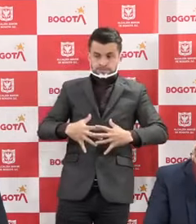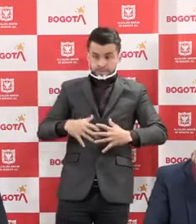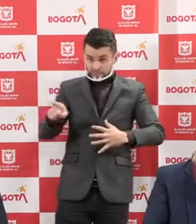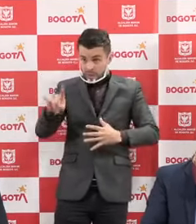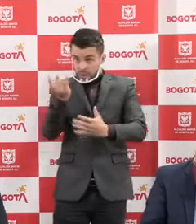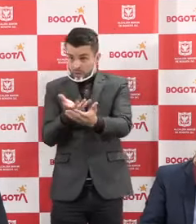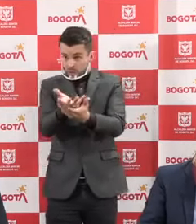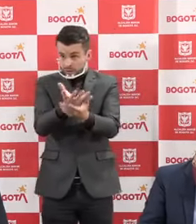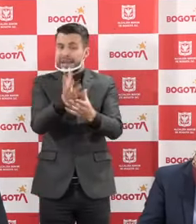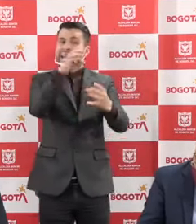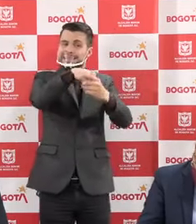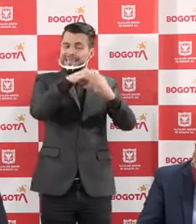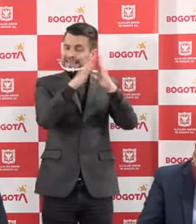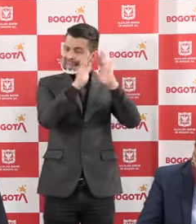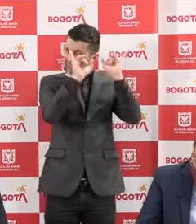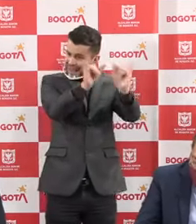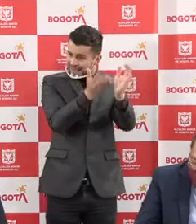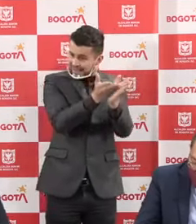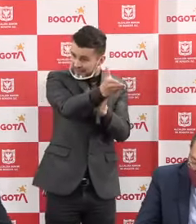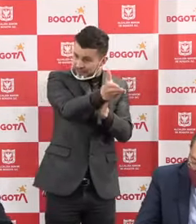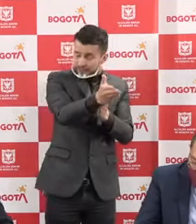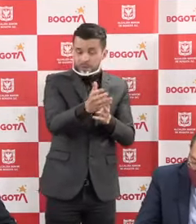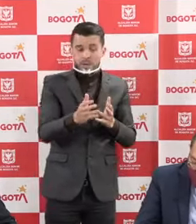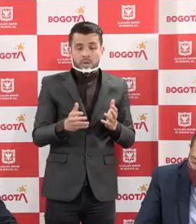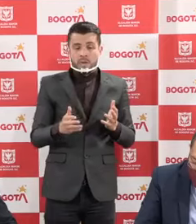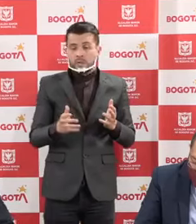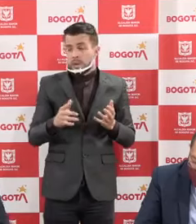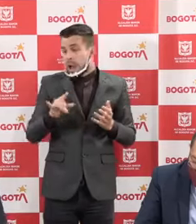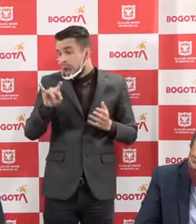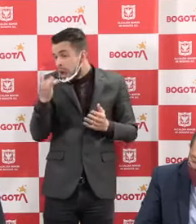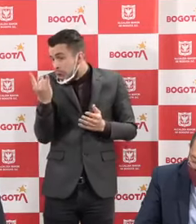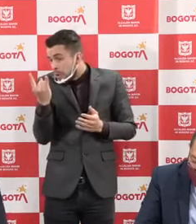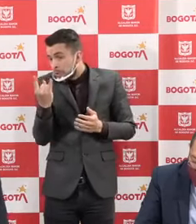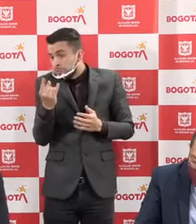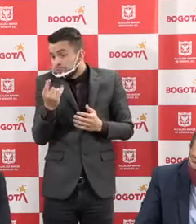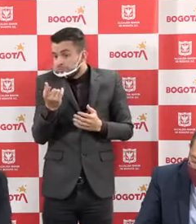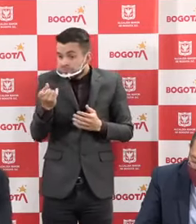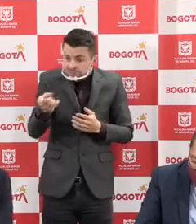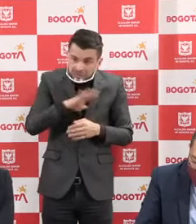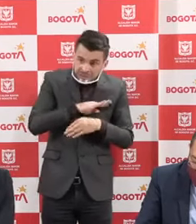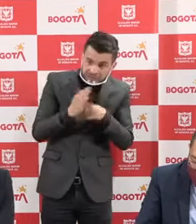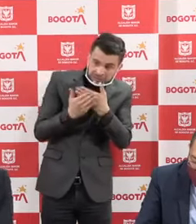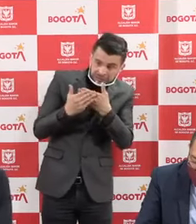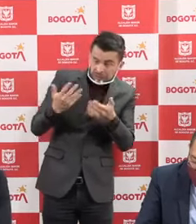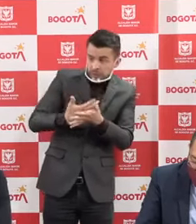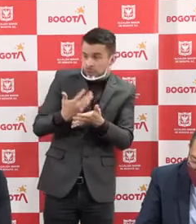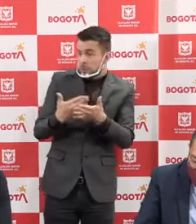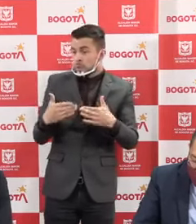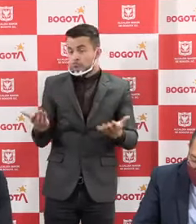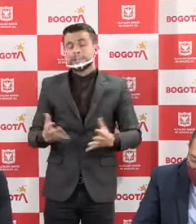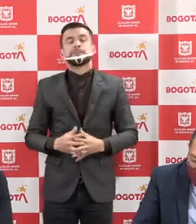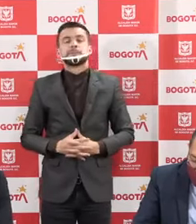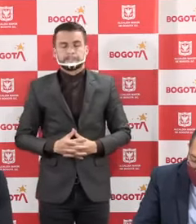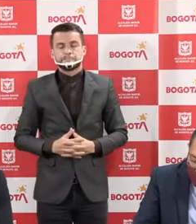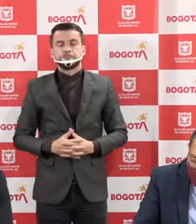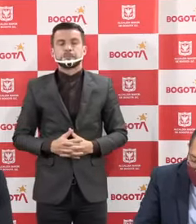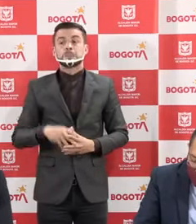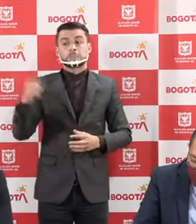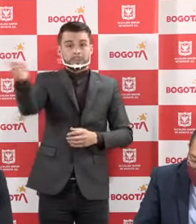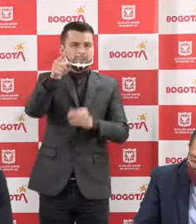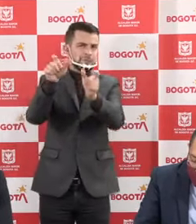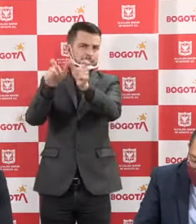algún algún pronunciamiento sobre el tema desde el distrito las personas que tienen riesgo